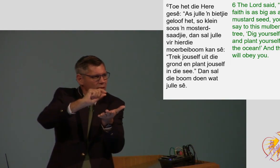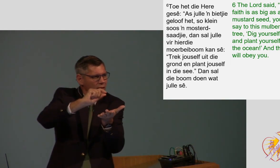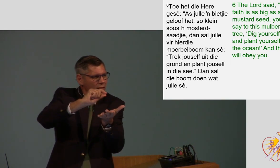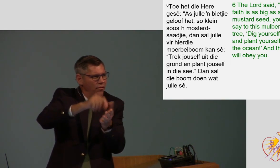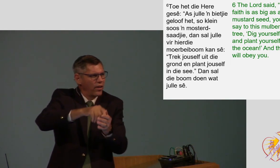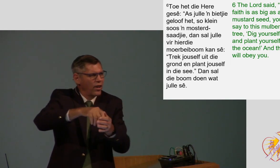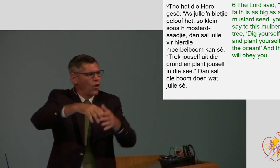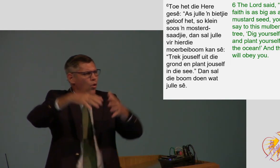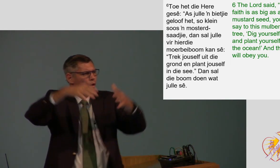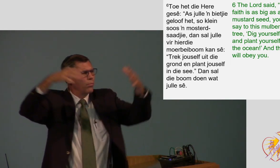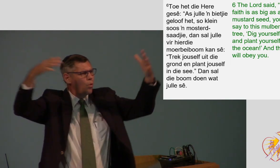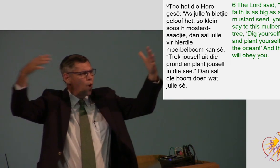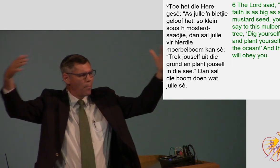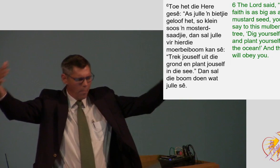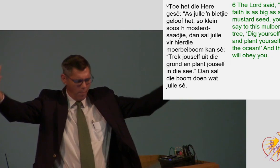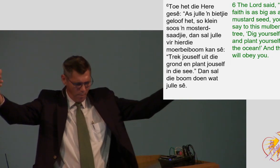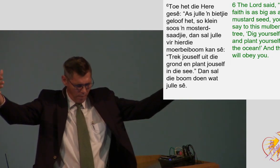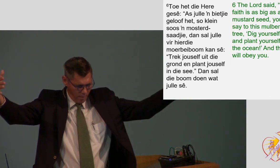van 'n groot boom,